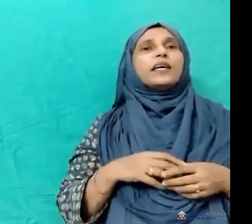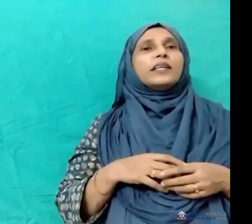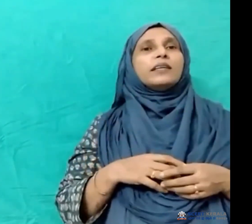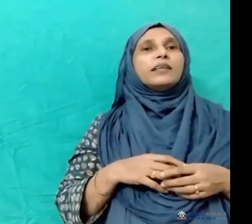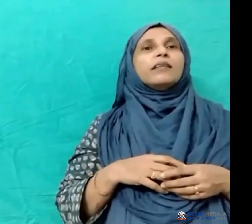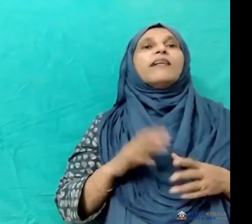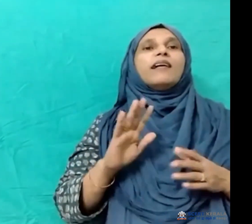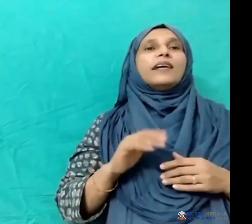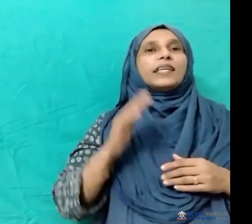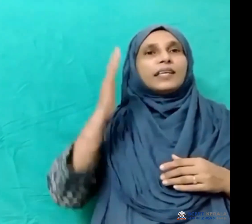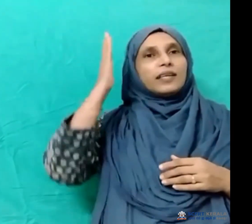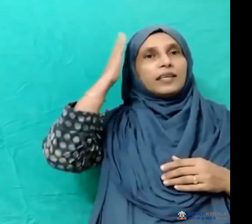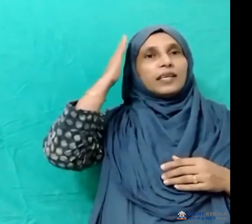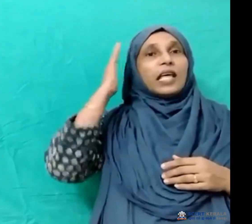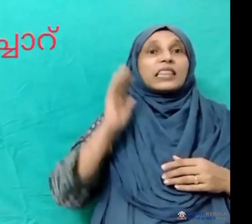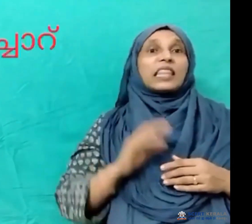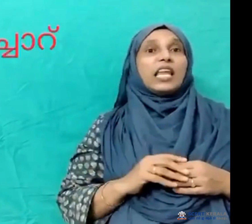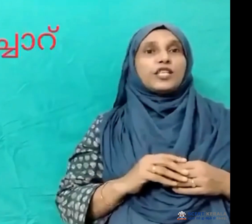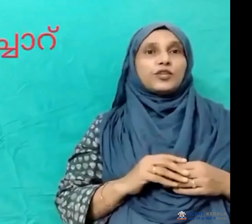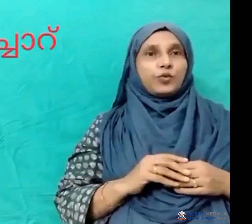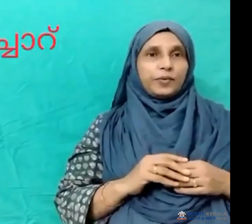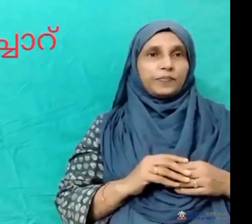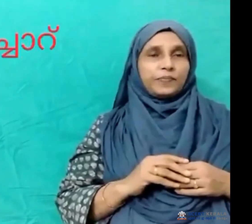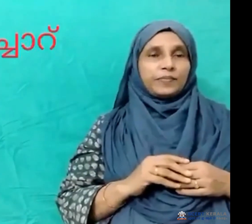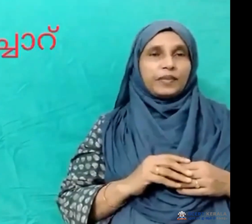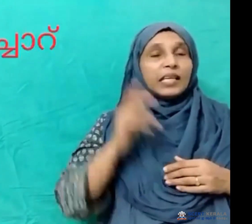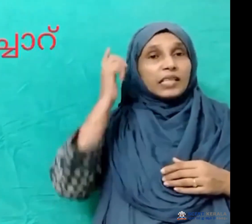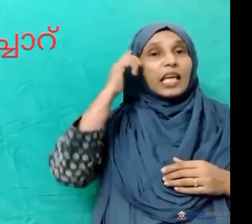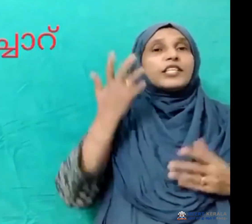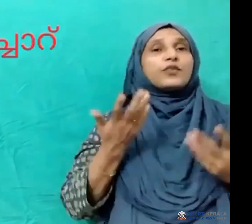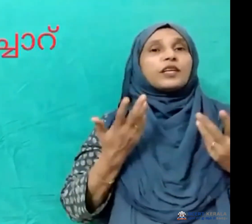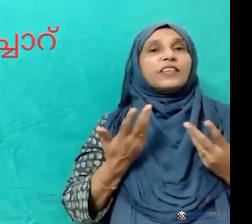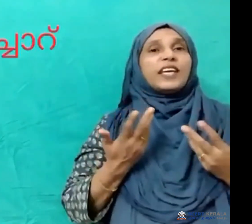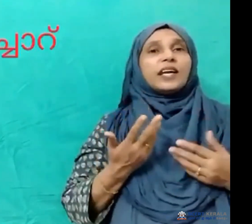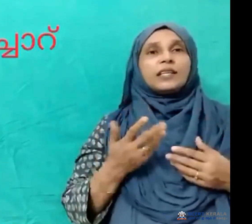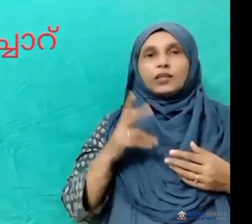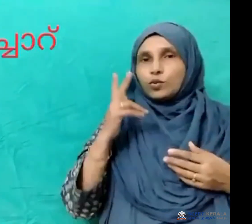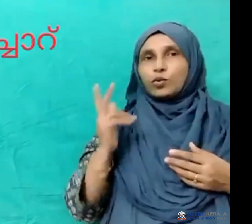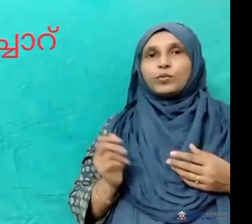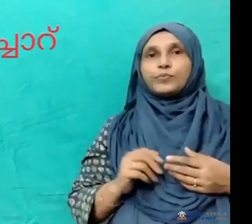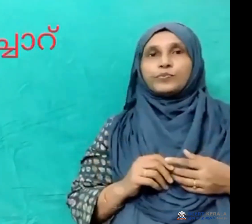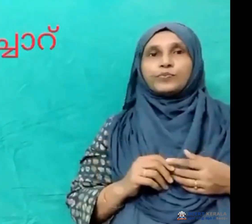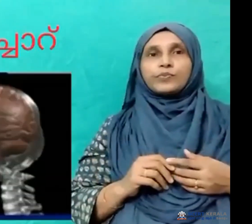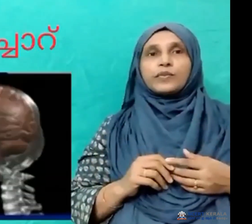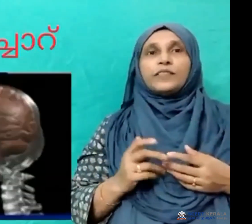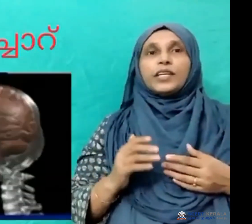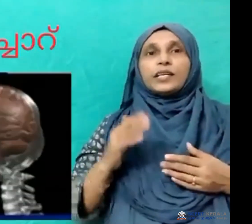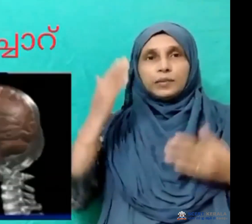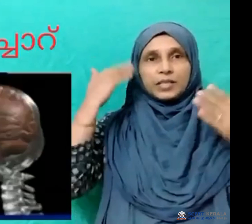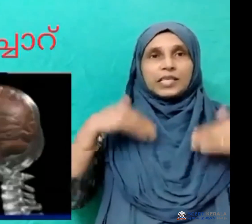ഏതാണ്? അതെ, തലച്ചോറ്. ഈ തലച്ചോറ് എവിടെയാണ് നോക്കൂ? എവിടെയാണ്? നമ്മുടെ